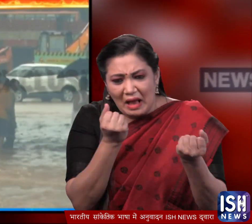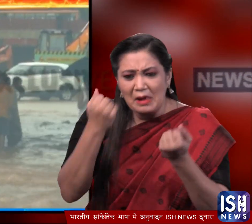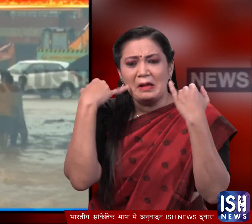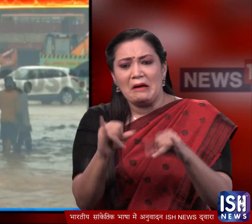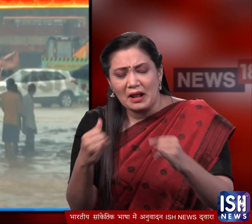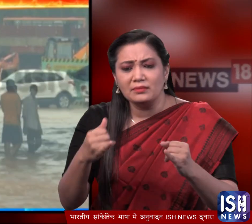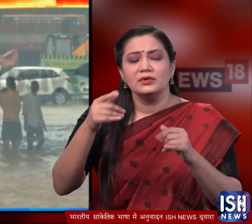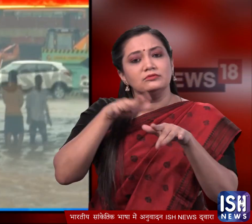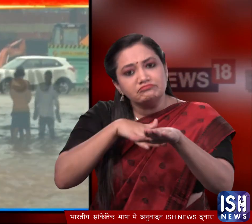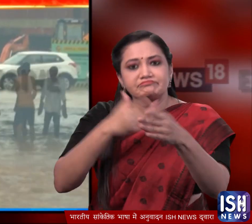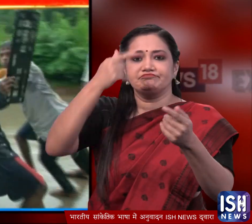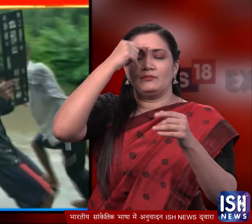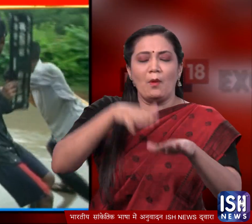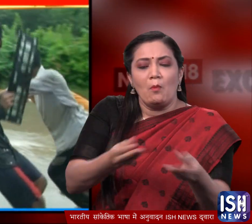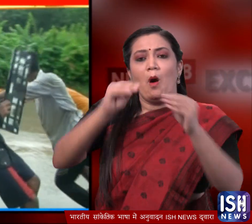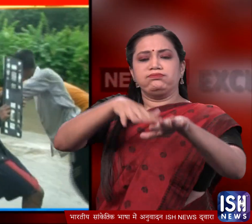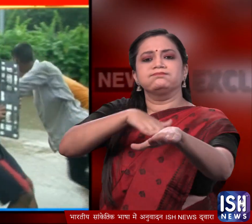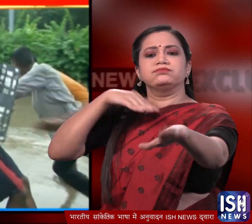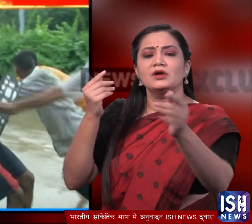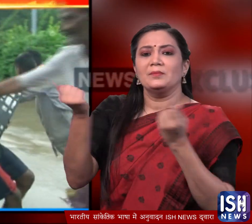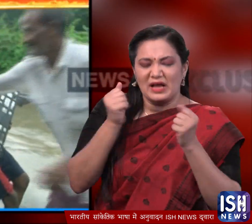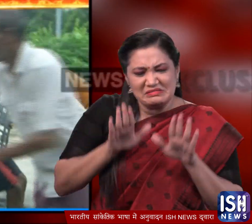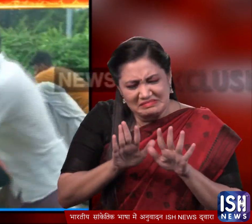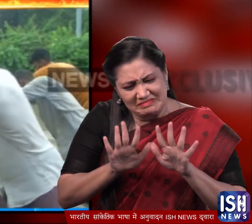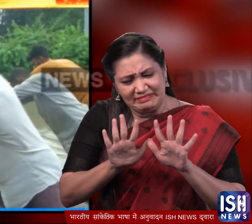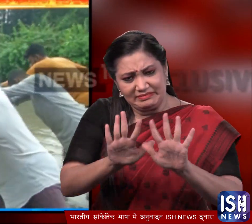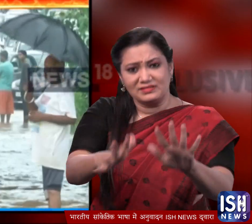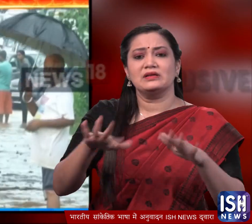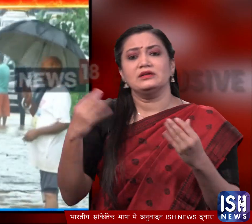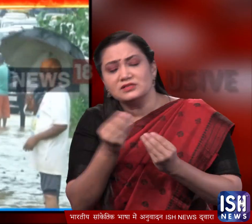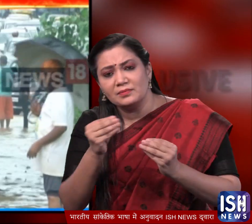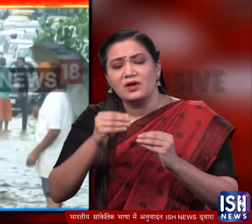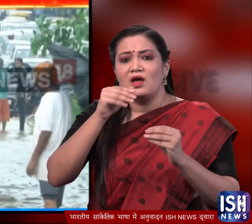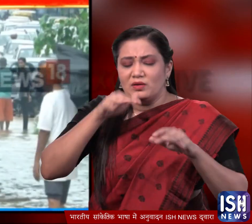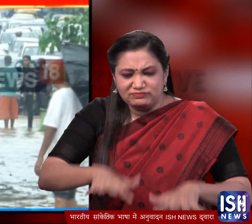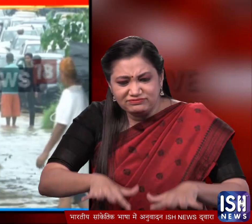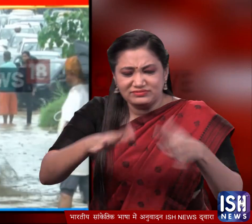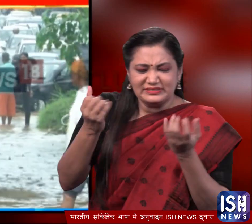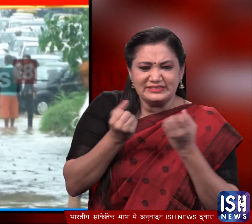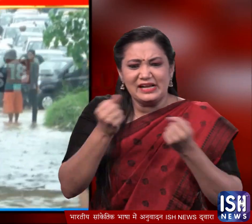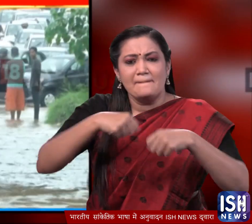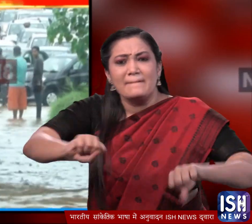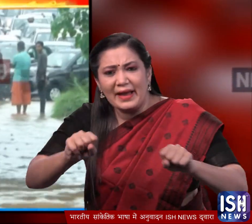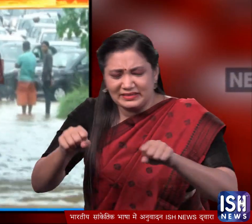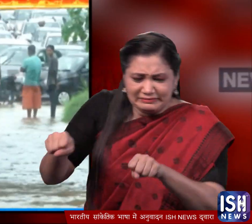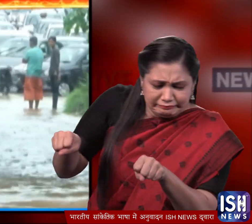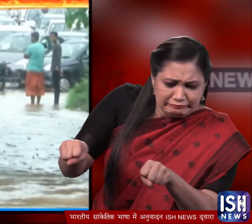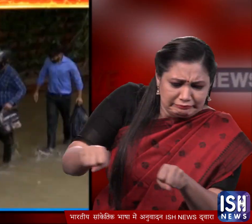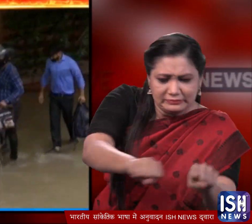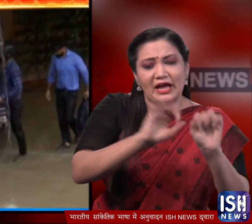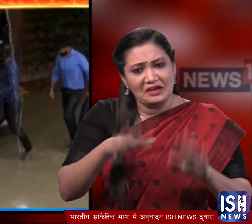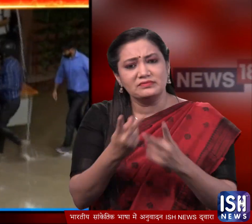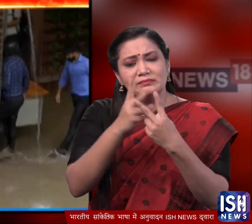गईं, जिसका असर भी ट्रैफिक पर पड़ा। कोई अपनी बंद कार को धक्का लगाता दिखा तो कोई पानी से भरी सड़क से अपनी मोटरसाइकिल निकालता नजर